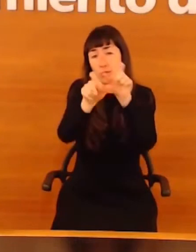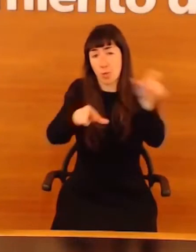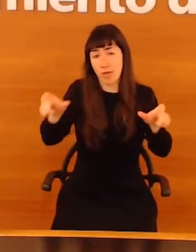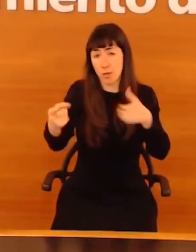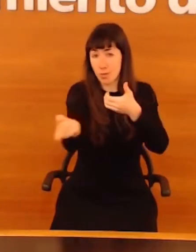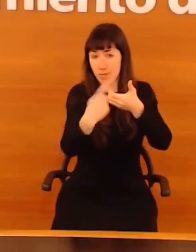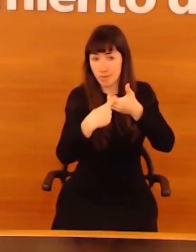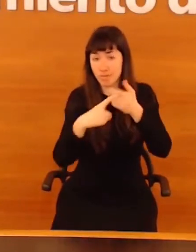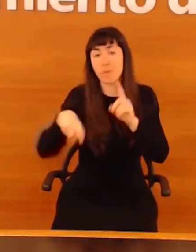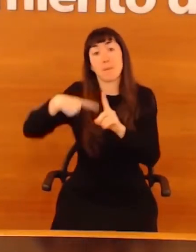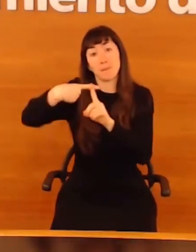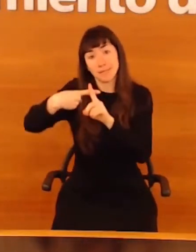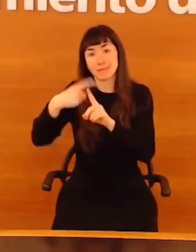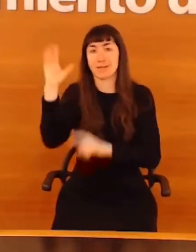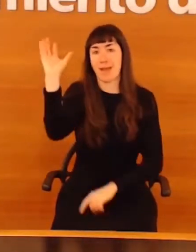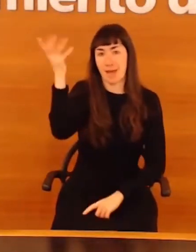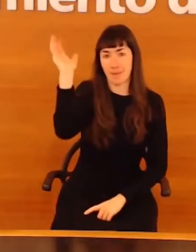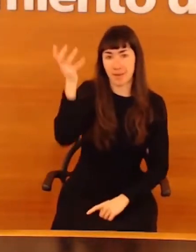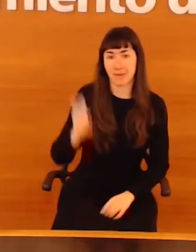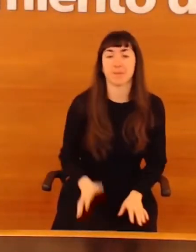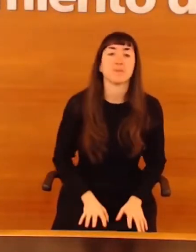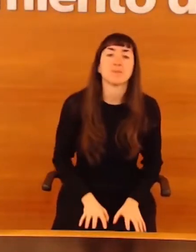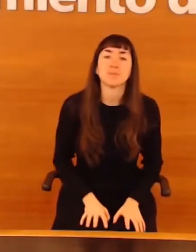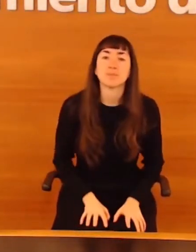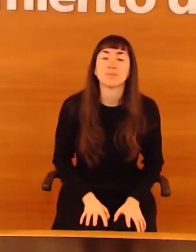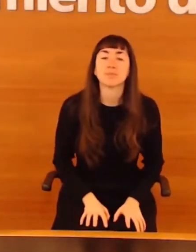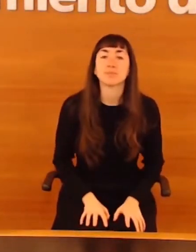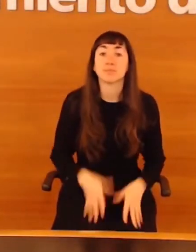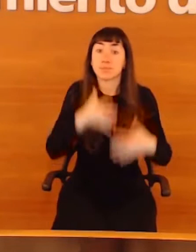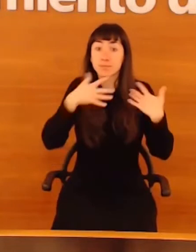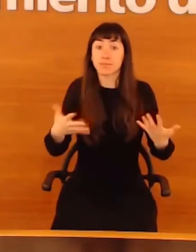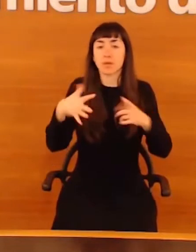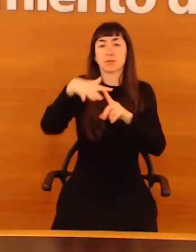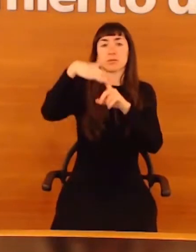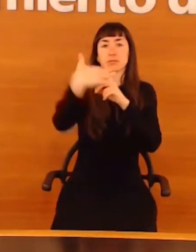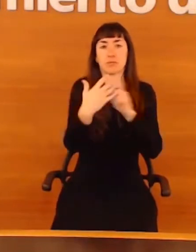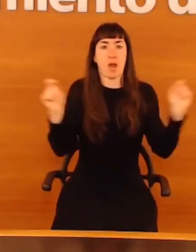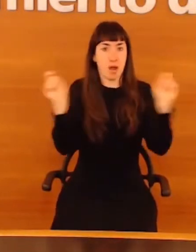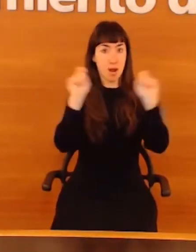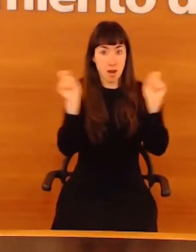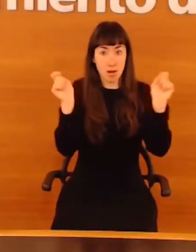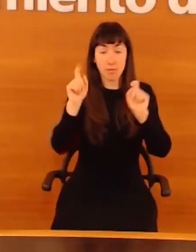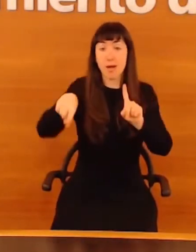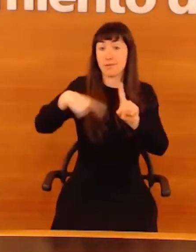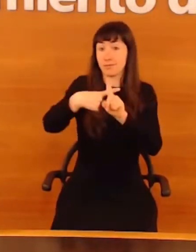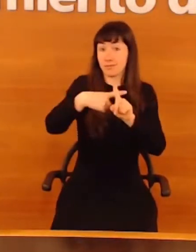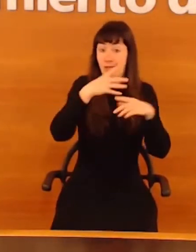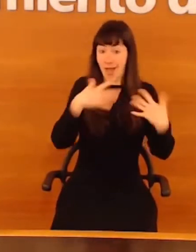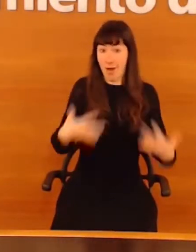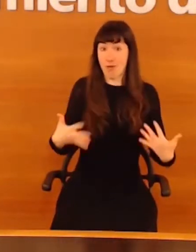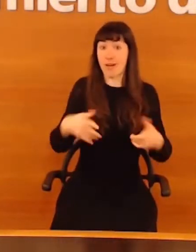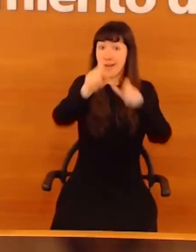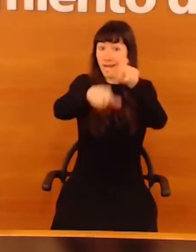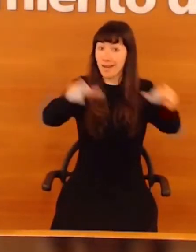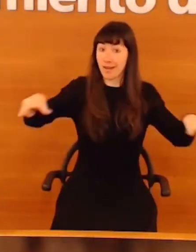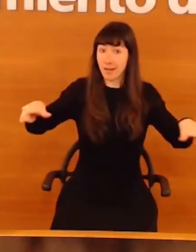y medio ambiente. Dado el estado de alarma y dado que la seguridad ciudadana depende ahora directamente